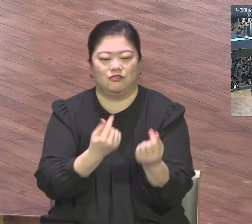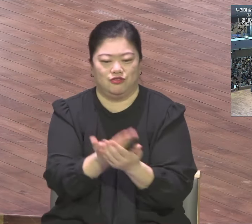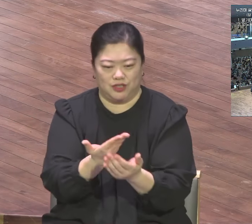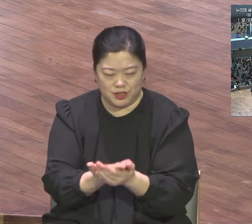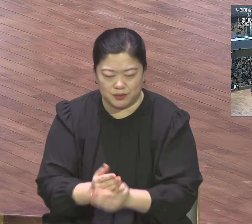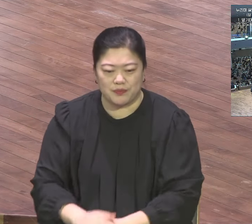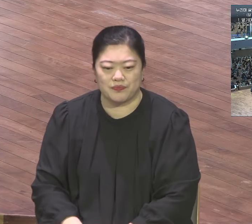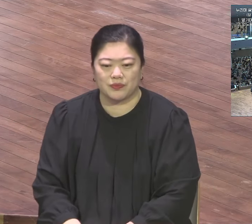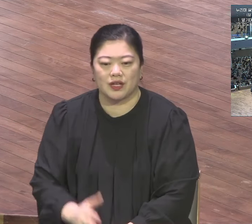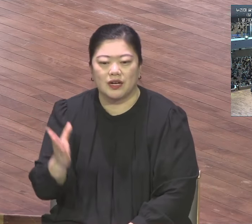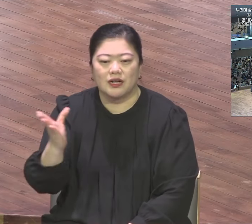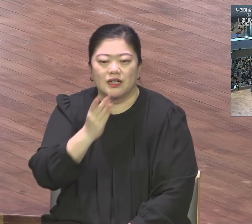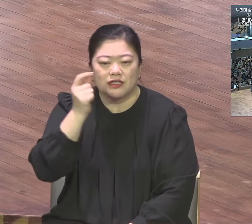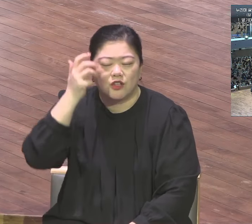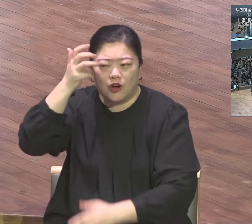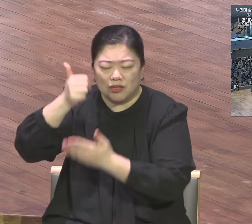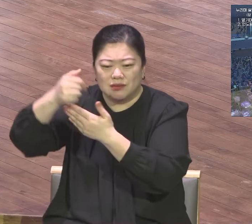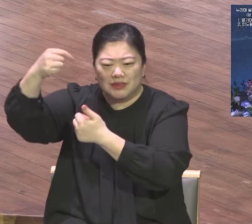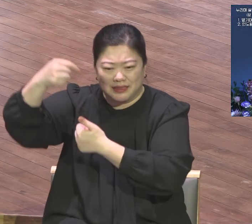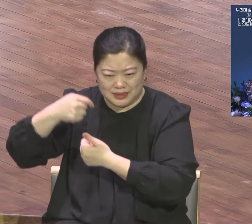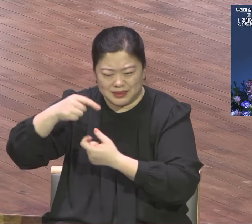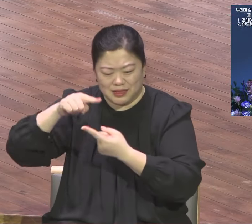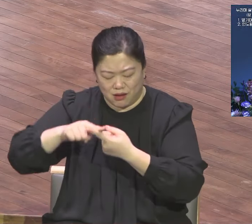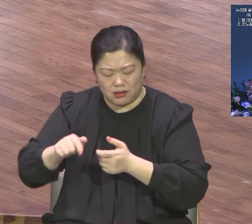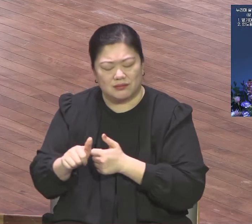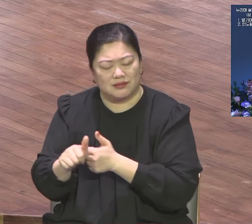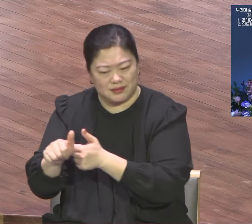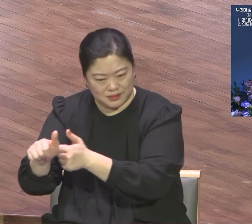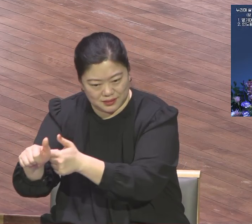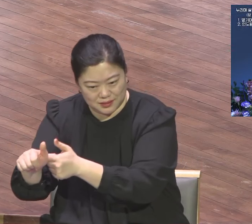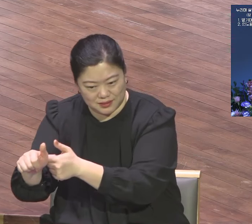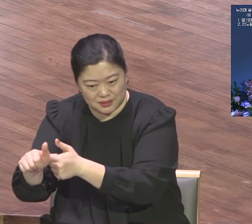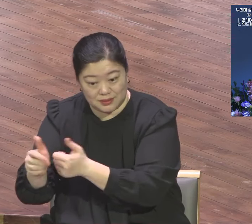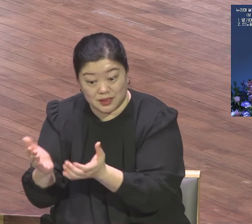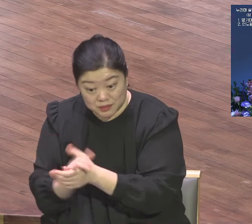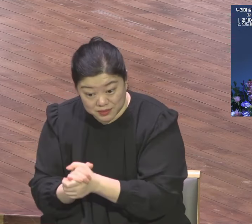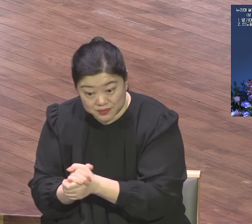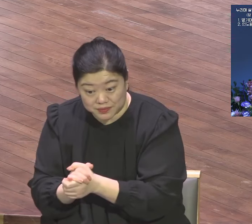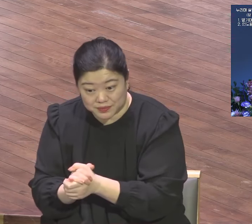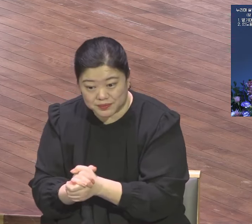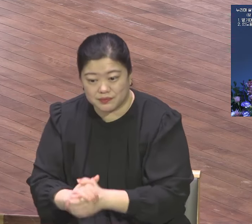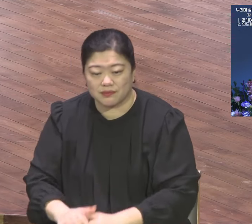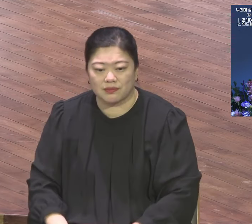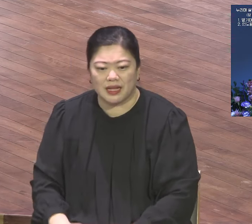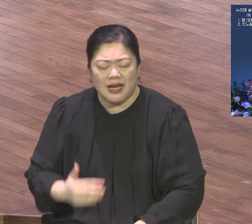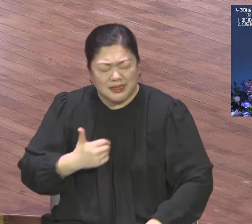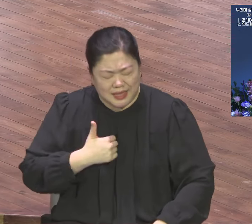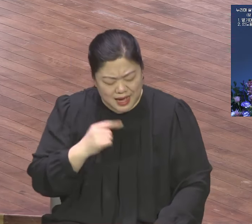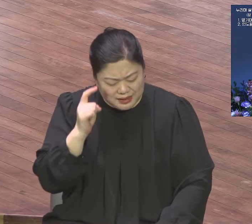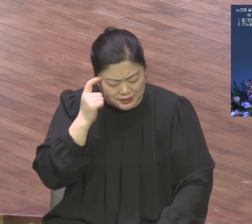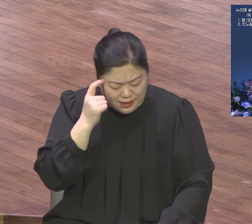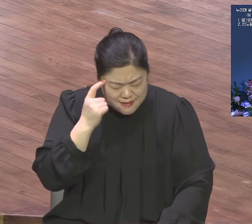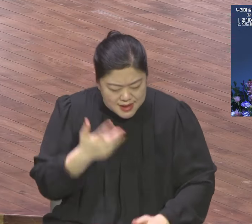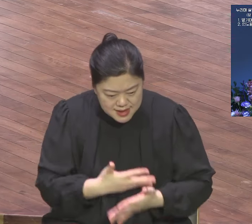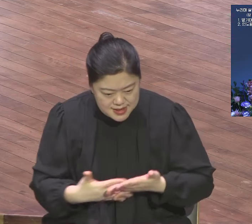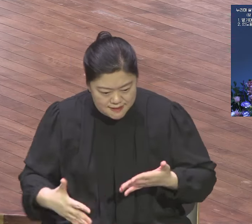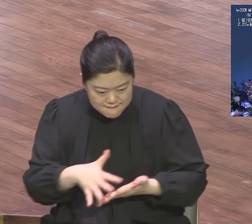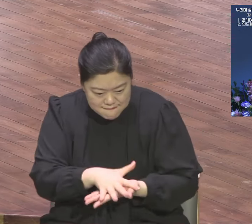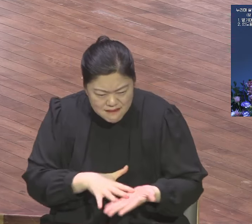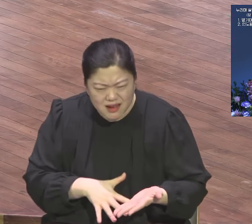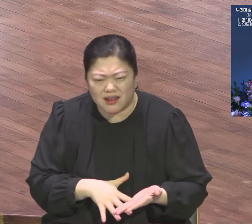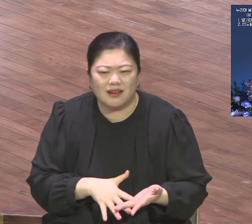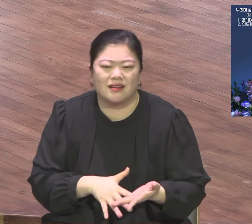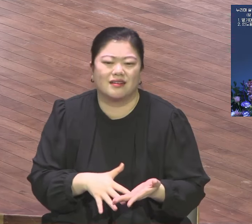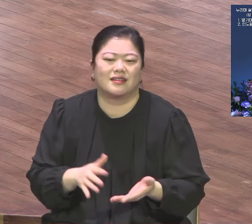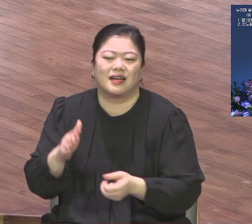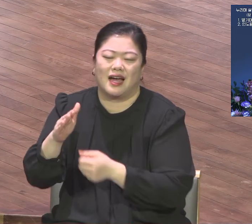성령의 다양성. 다양하게요. 다양하게 내 생각이 없어야 돼. 뭐 즐겁게 신나게 뭐든지